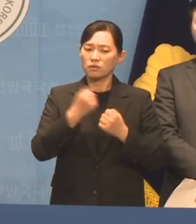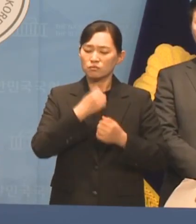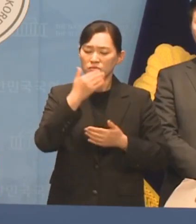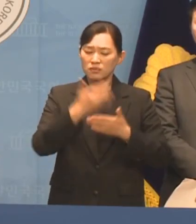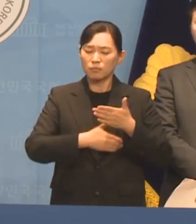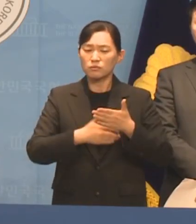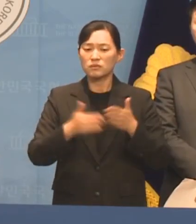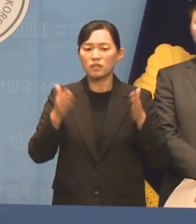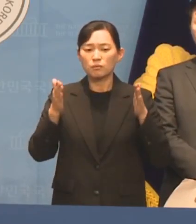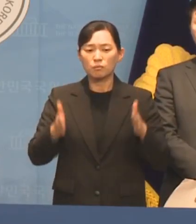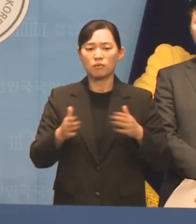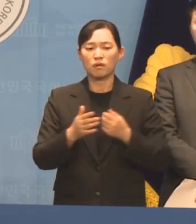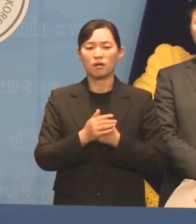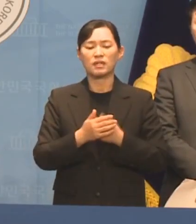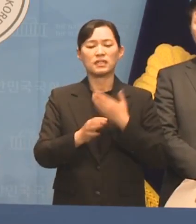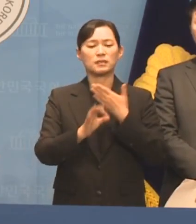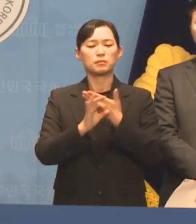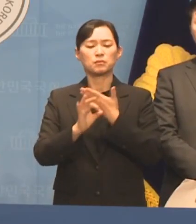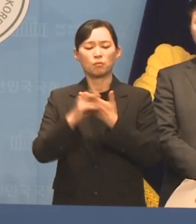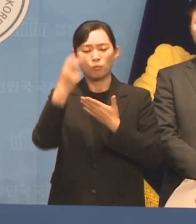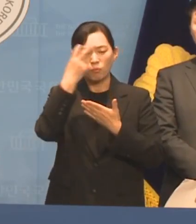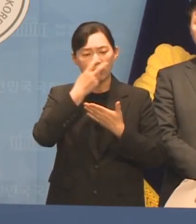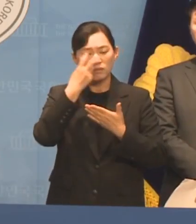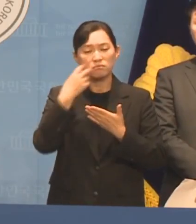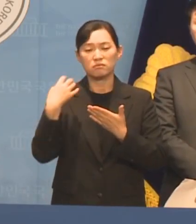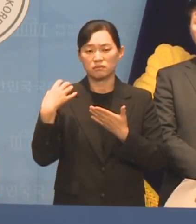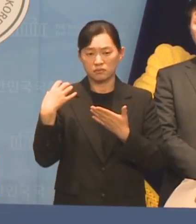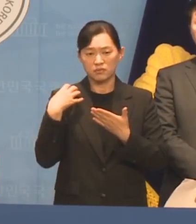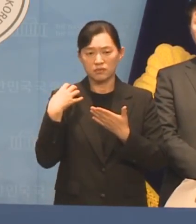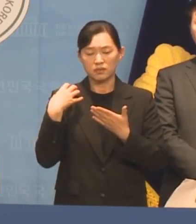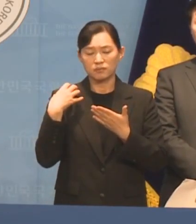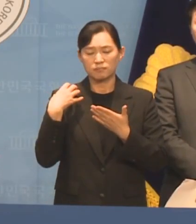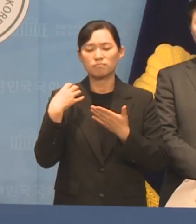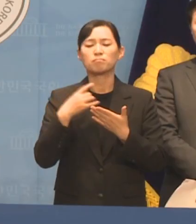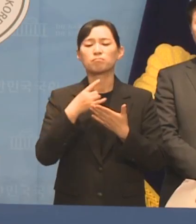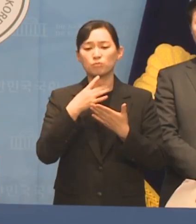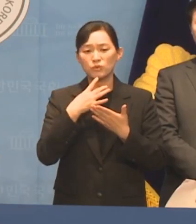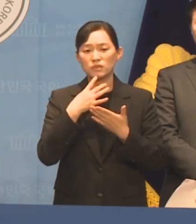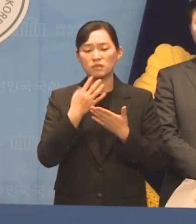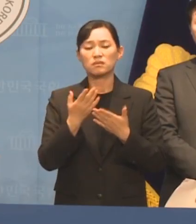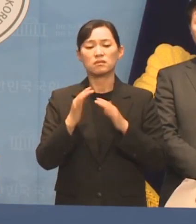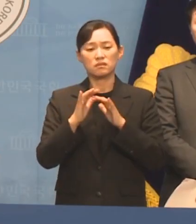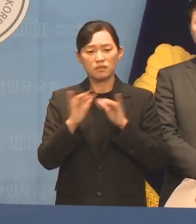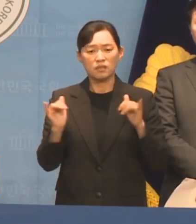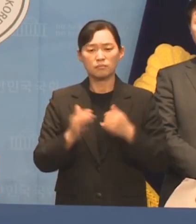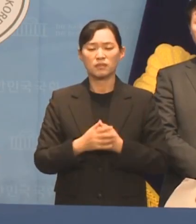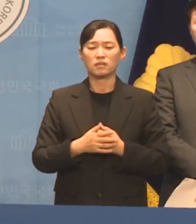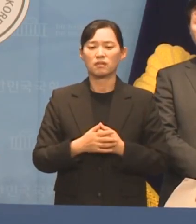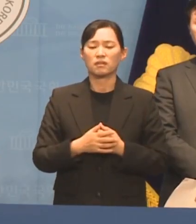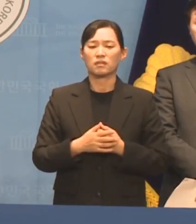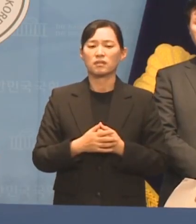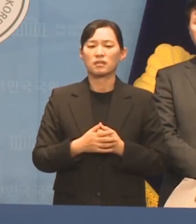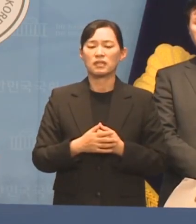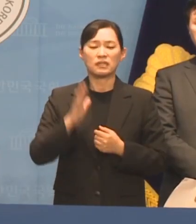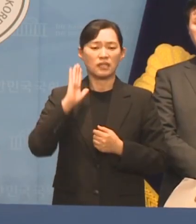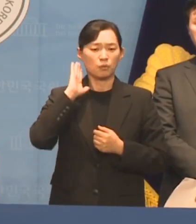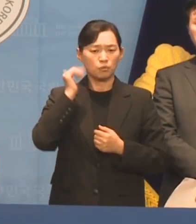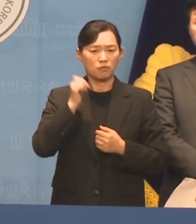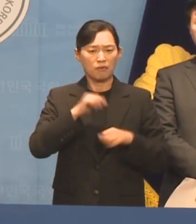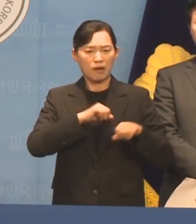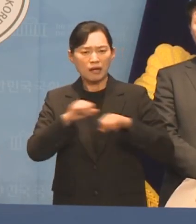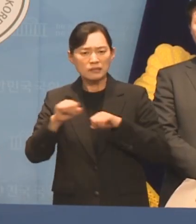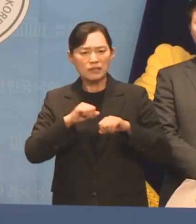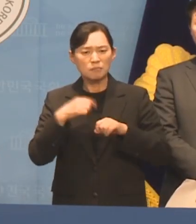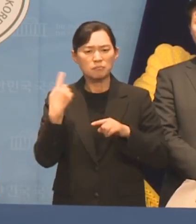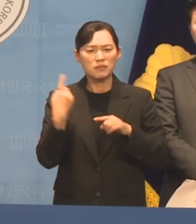동안 국정을 임시로 관리해야 하는 그런 위치에 있는 자가 사실상의 대통령